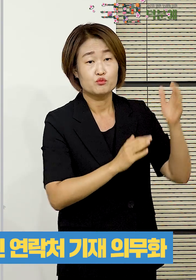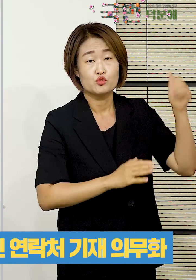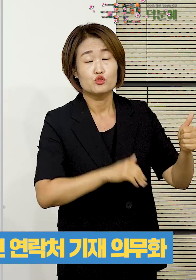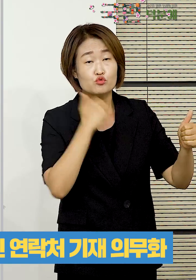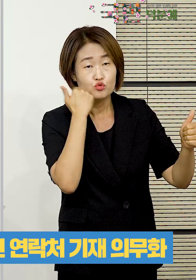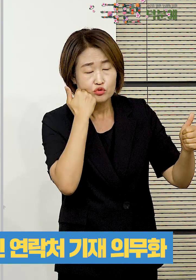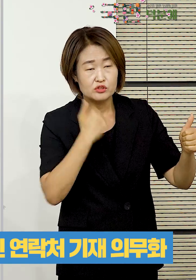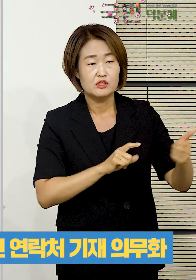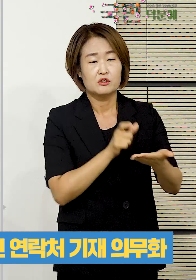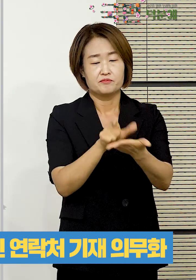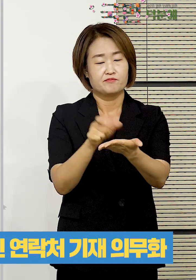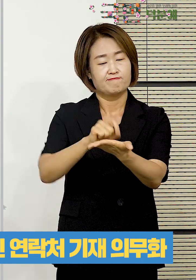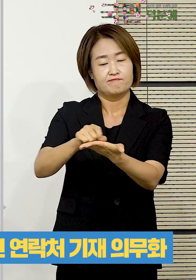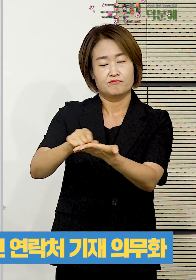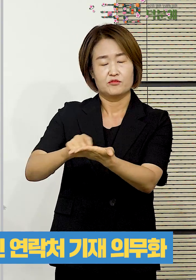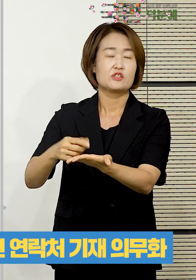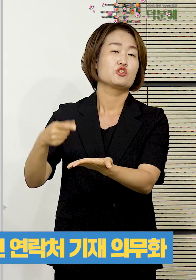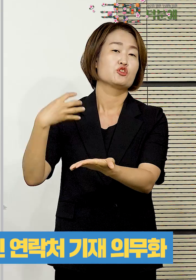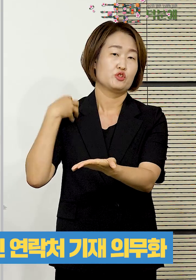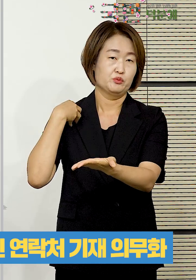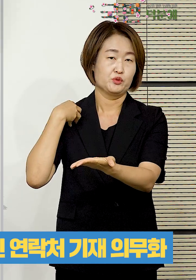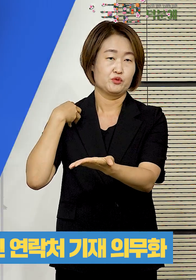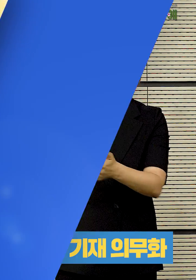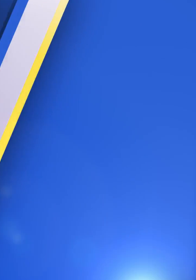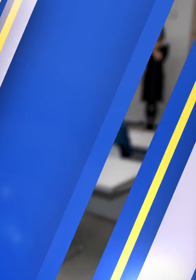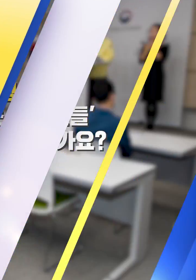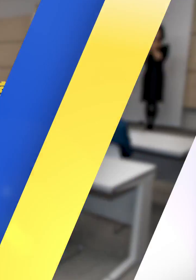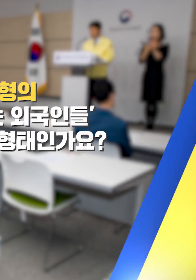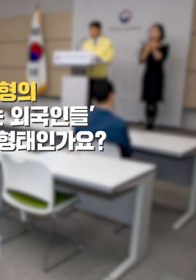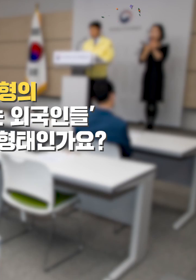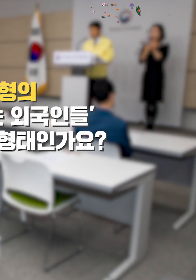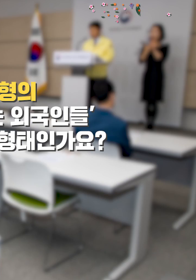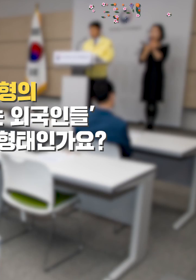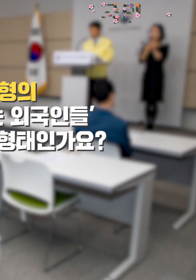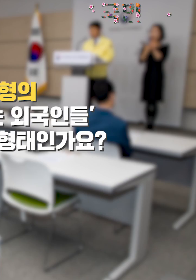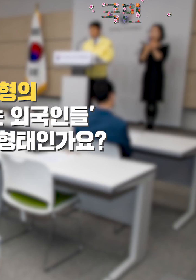관리인의 연락처를 기재하도록 의무화할 것입니다.